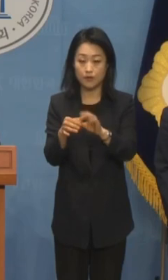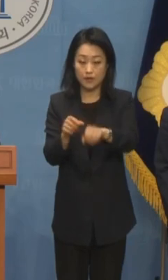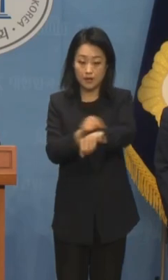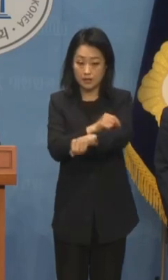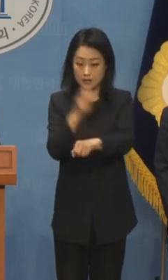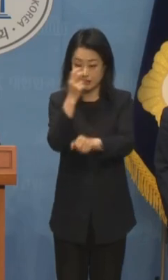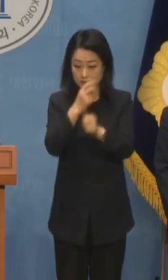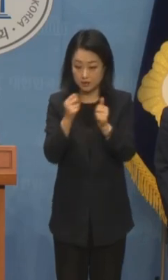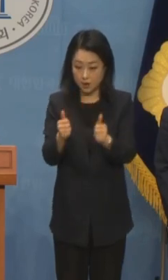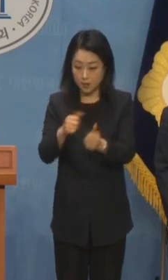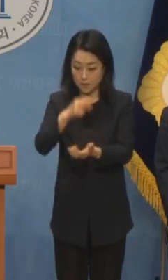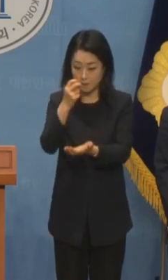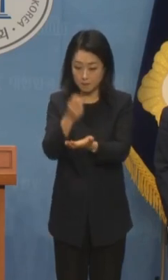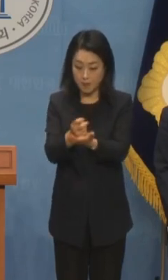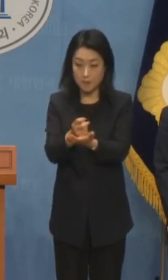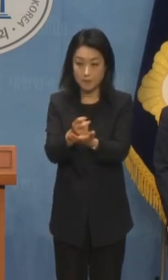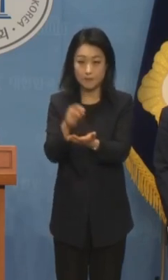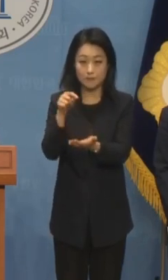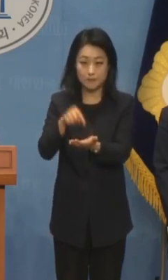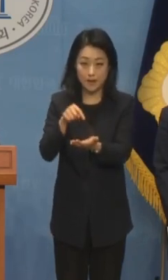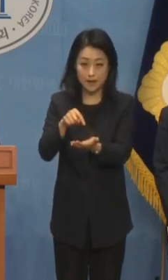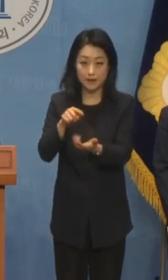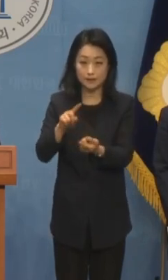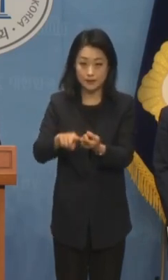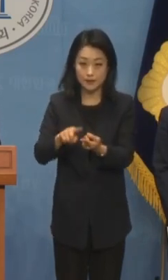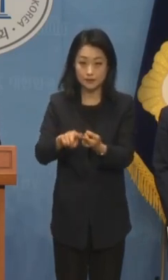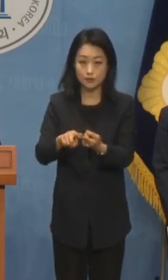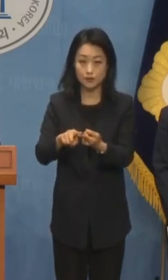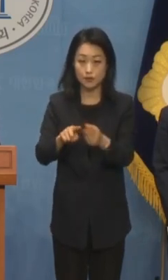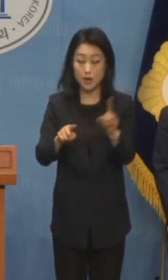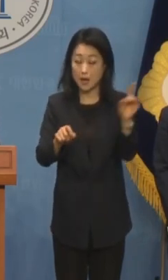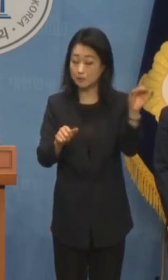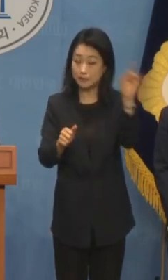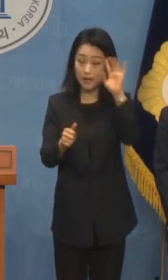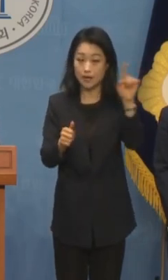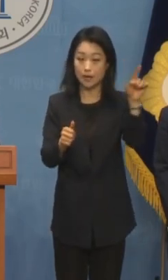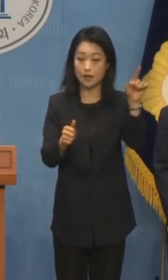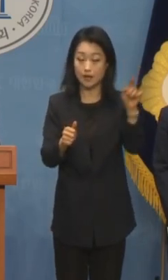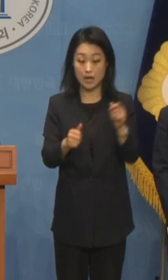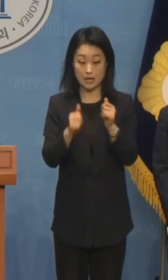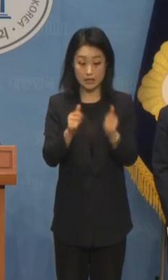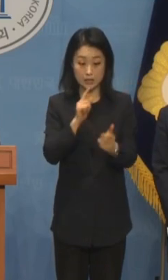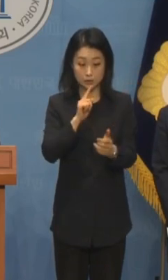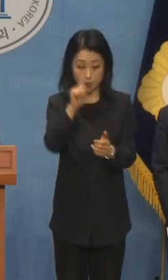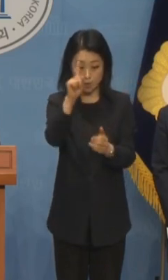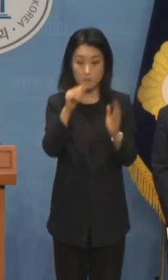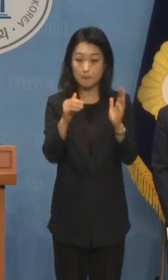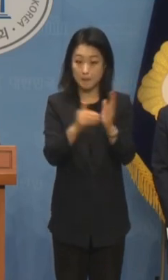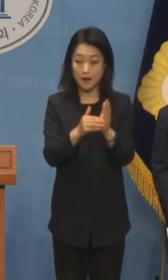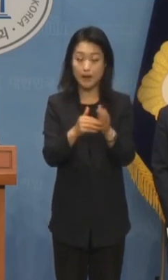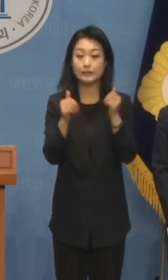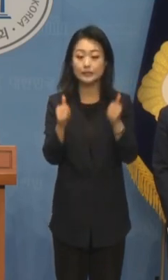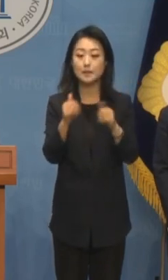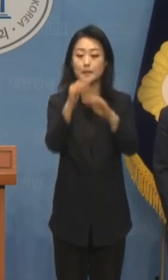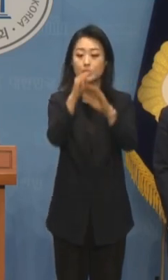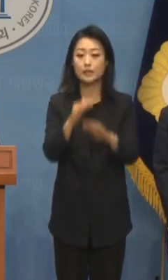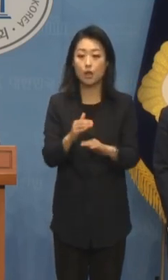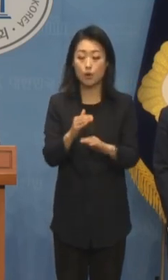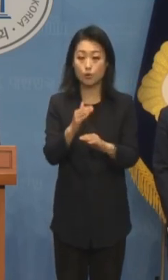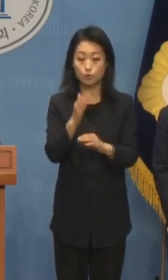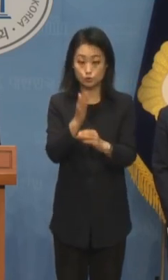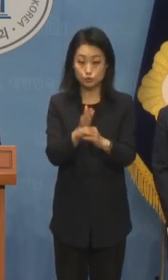특검 법안을 뜬금없이 이미 기소해서 사건, 재판이 진행 중인